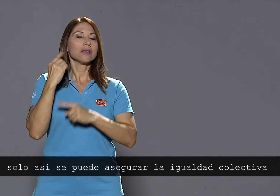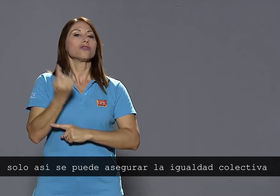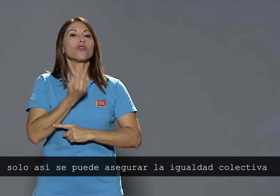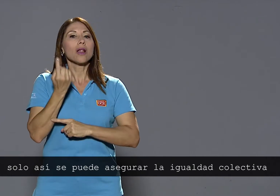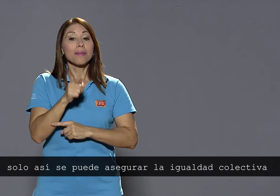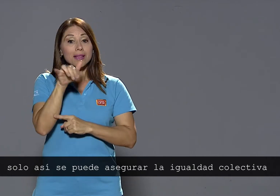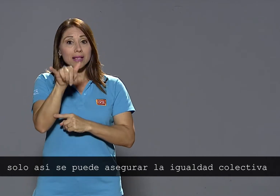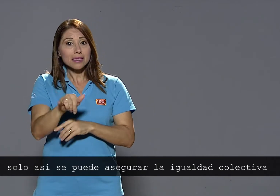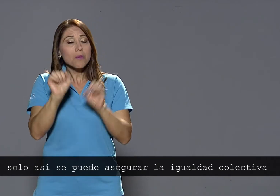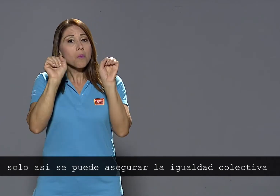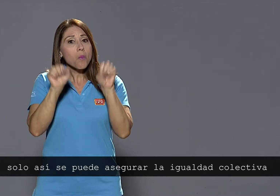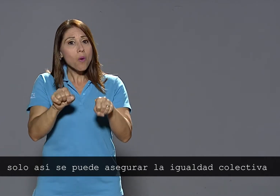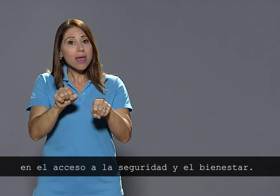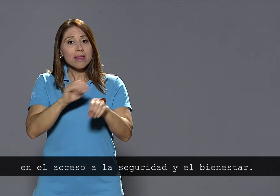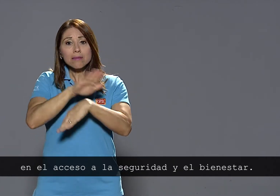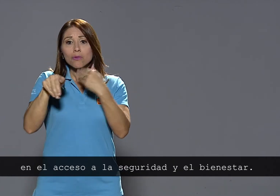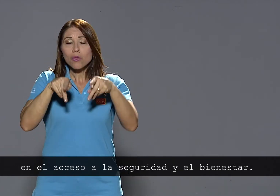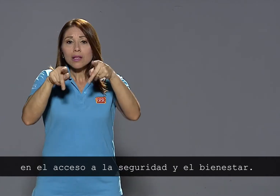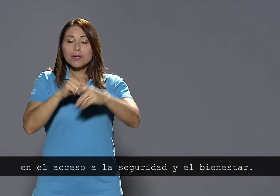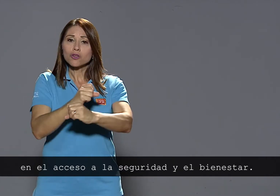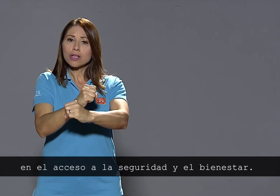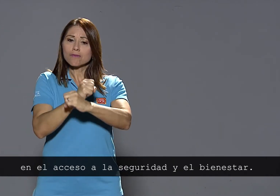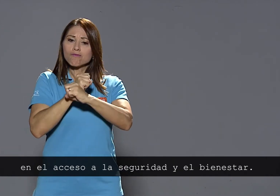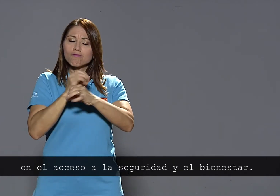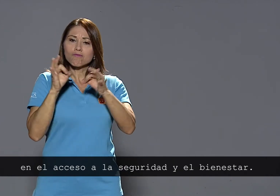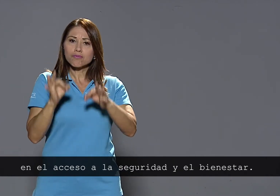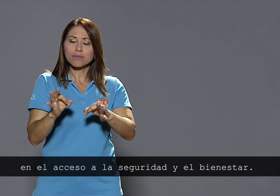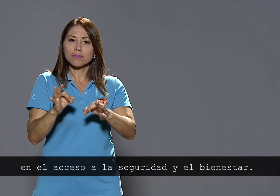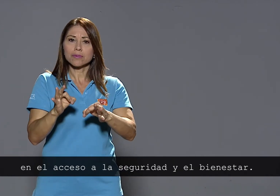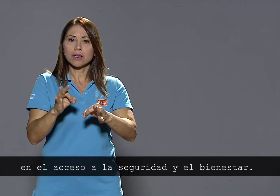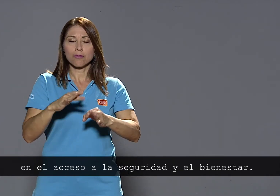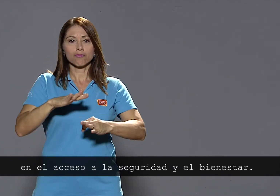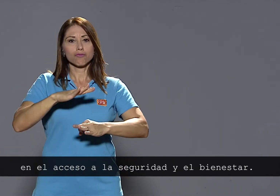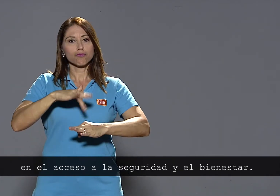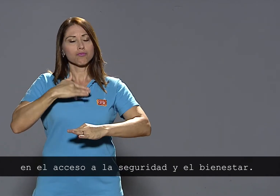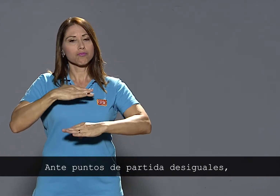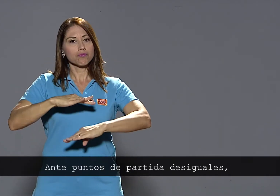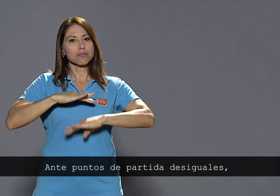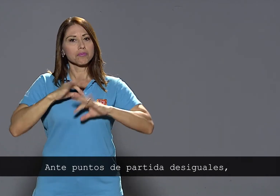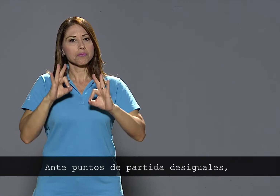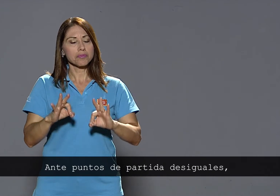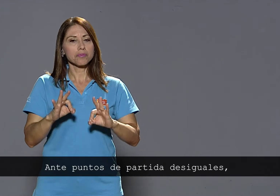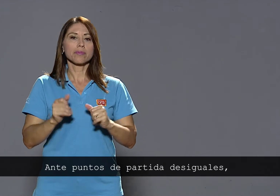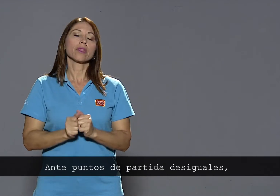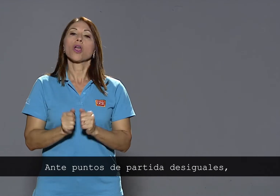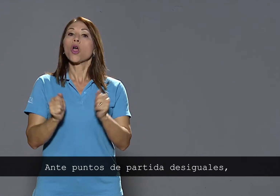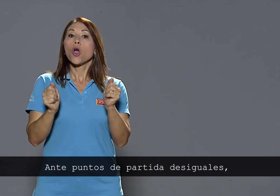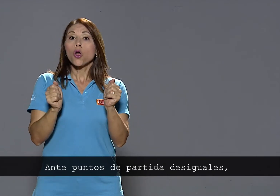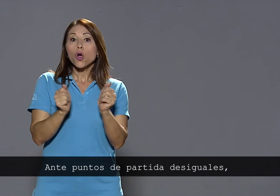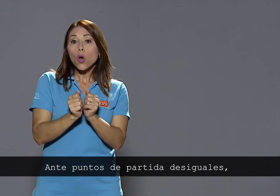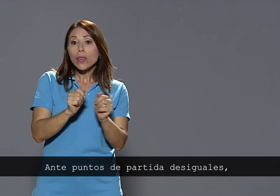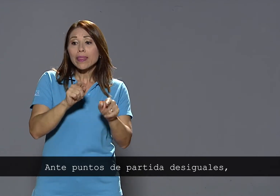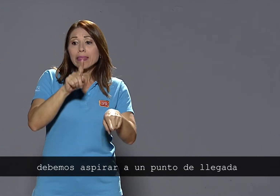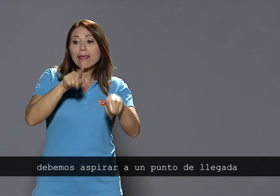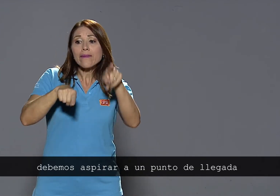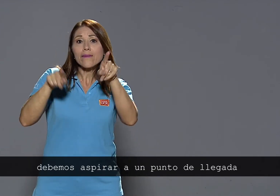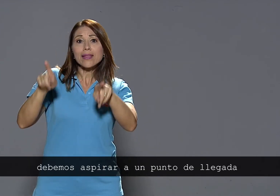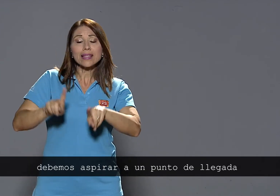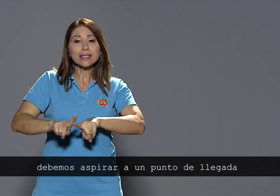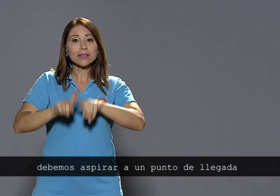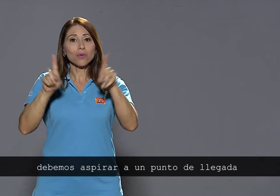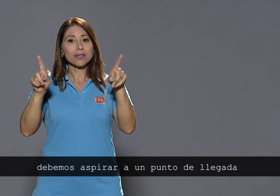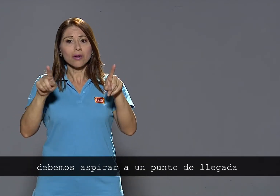puede asegurar la igualdad colectiva en el acceso a la seguridad y el bienestar. Ante puntos de partida desiguales,